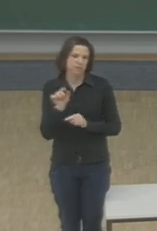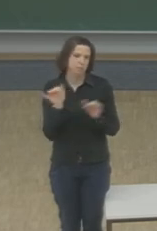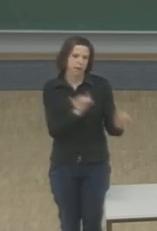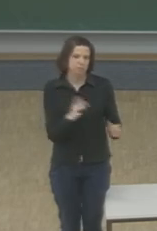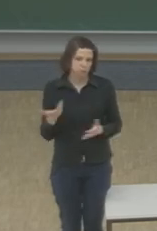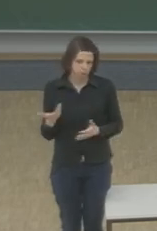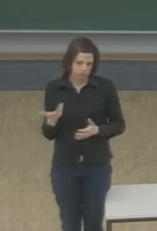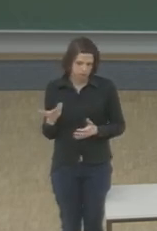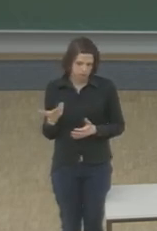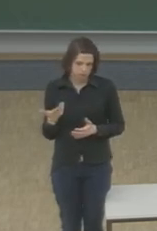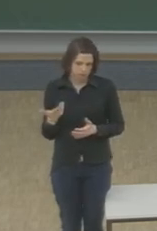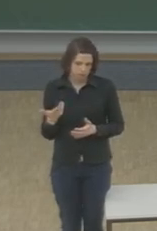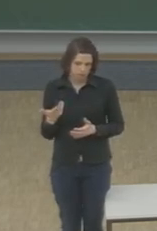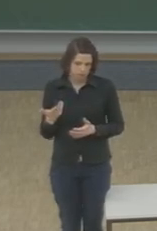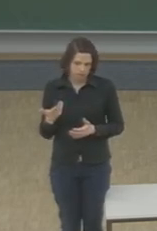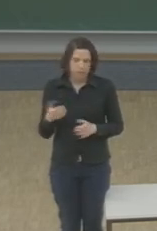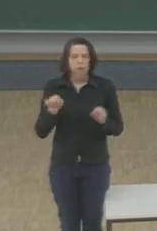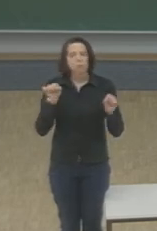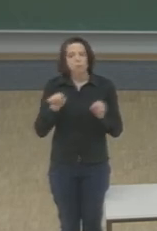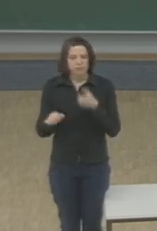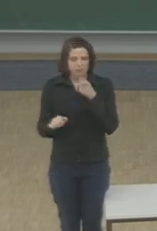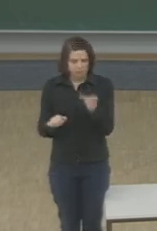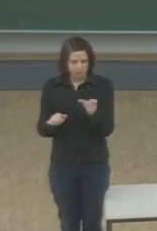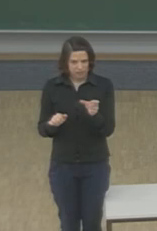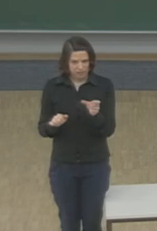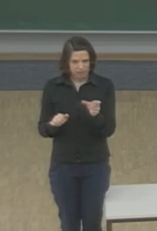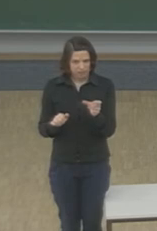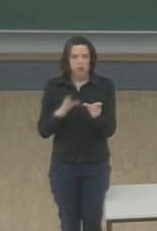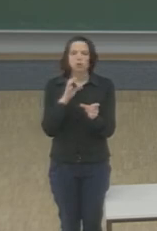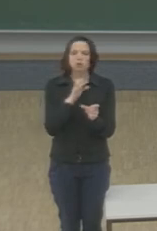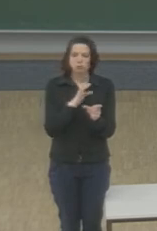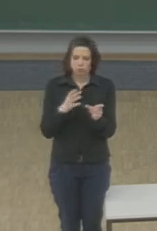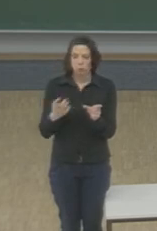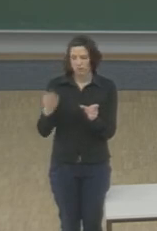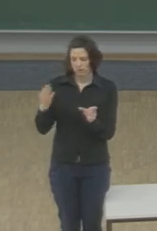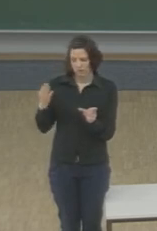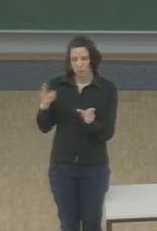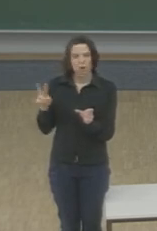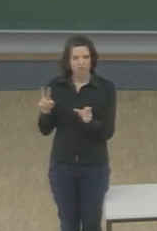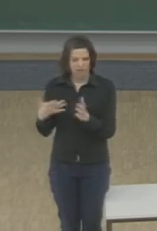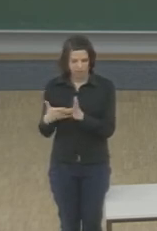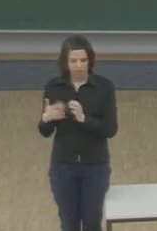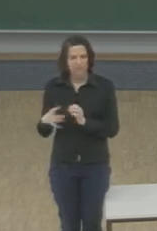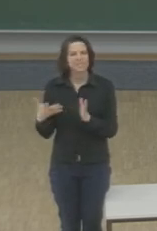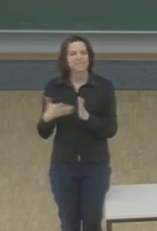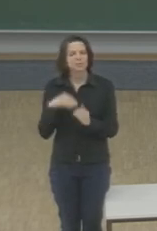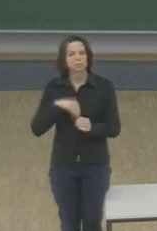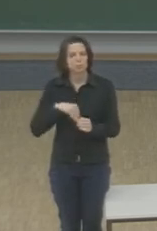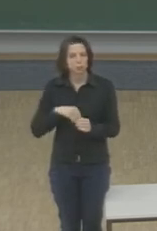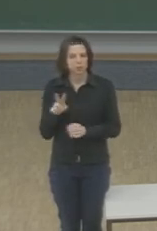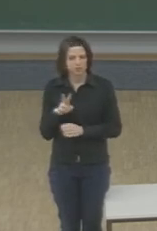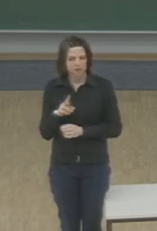Als Vorvater des zweiten Ursprungs des Kompetenzbegriffs der pragmatisch-funktionalen Testpsychologie gilt gemeinhin